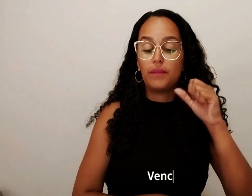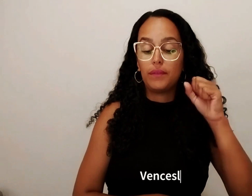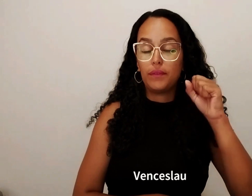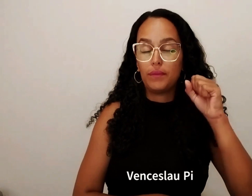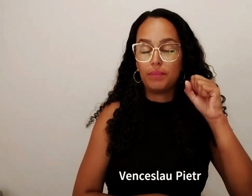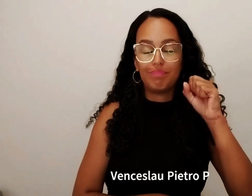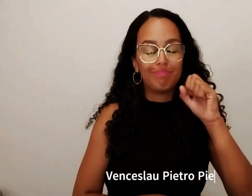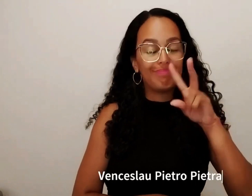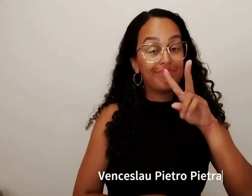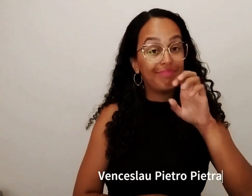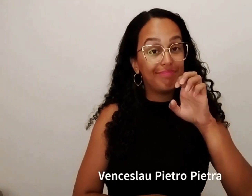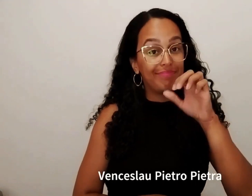São Paulo.